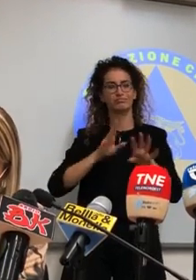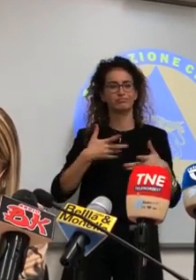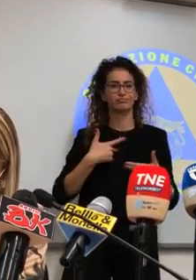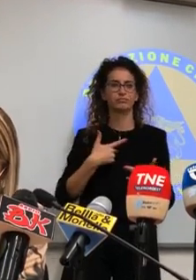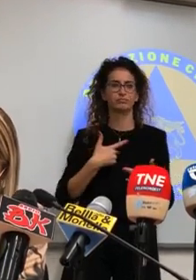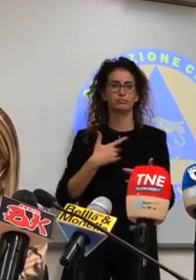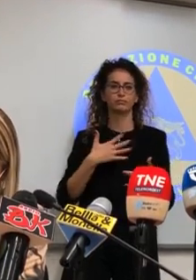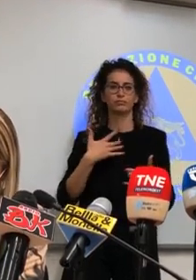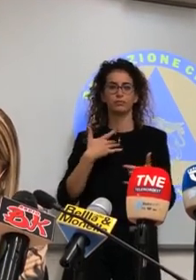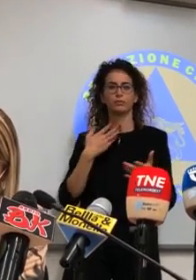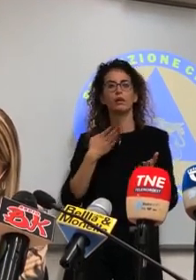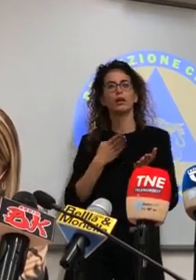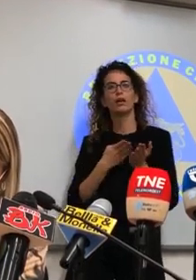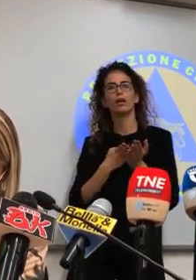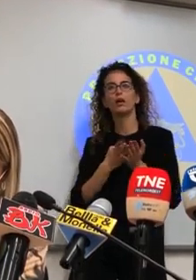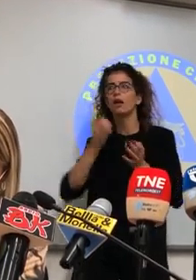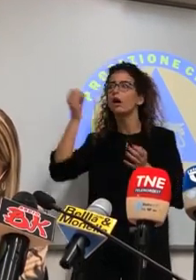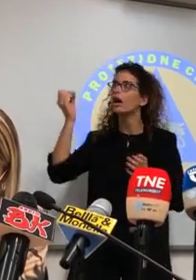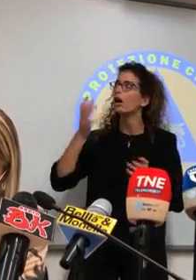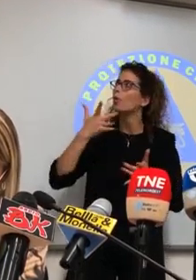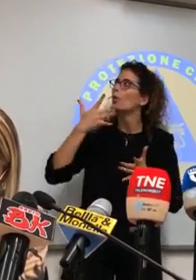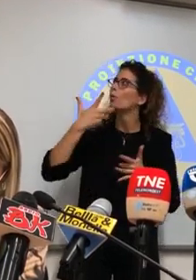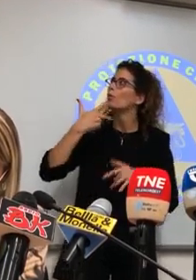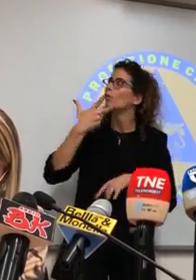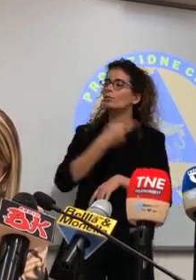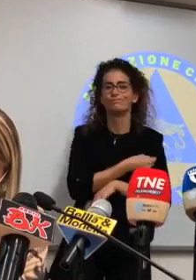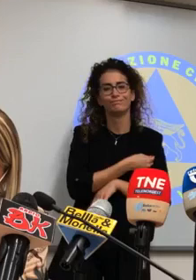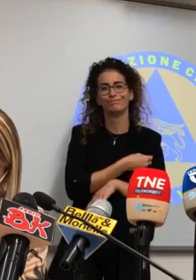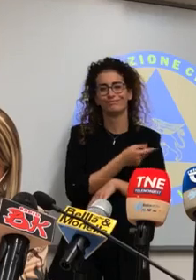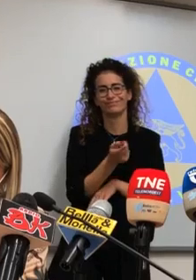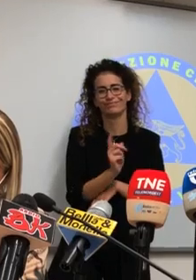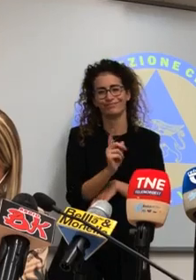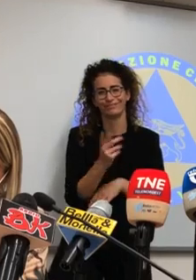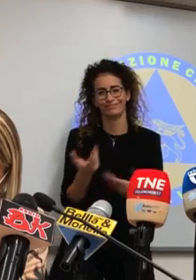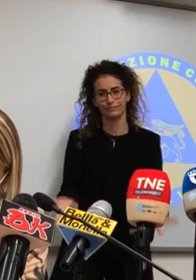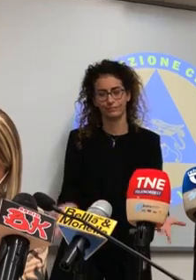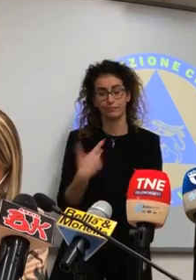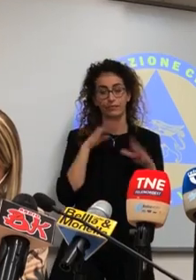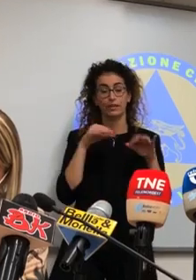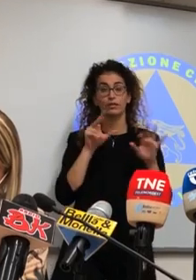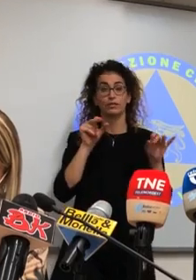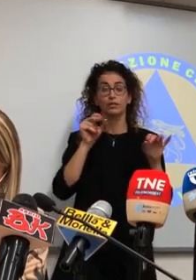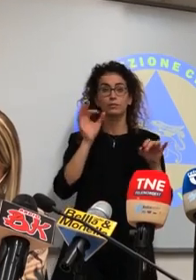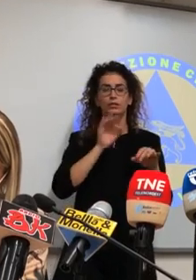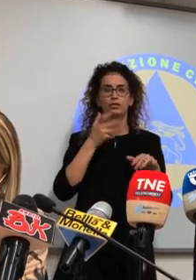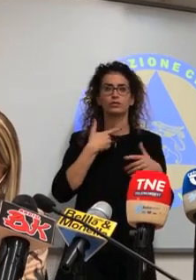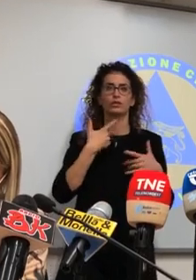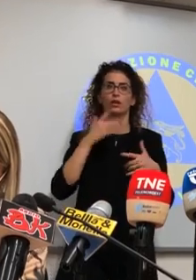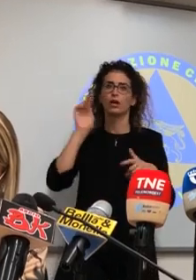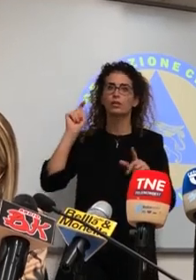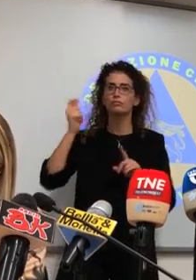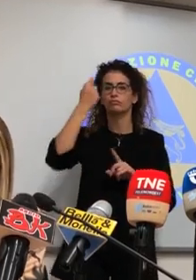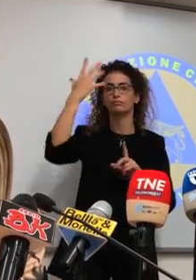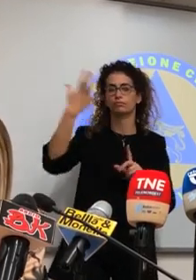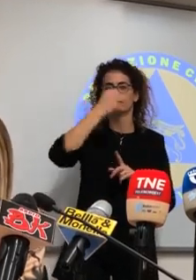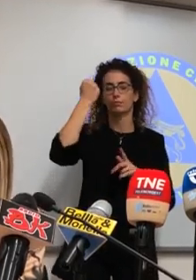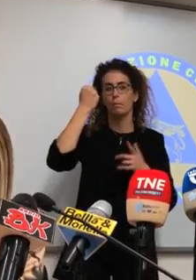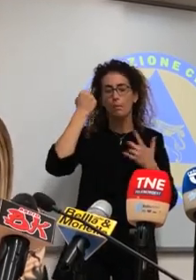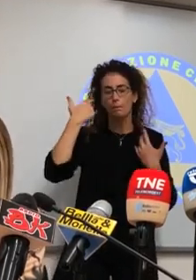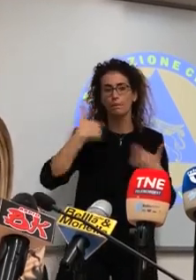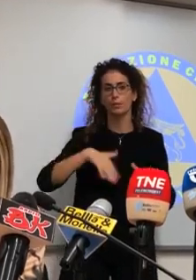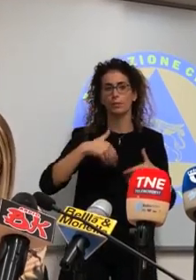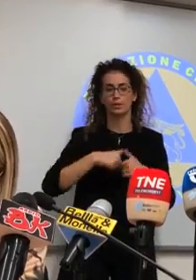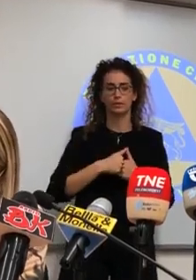tutti folgoranti sulla via di Damasco. Arrivare al 90% sarebbe un grande obiettivo. Noi adesso stiamo, sicuramente